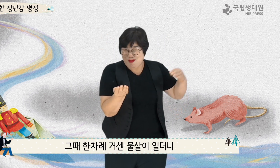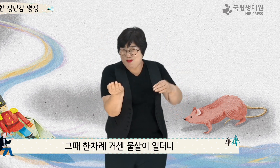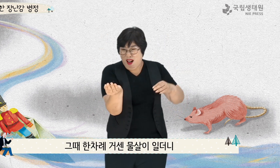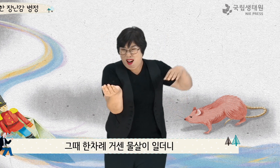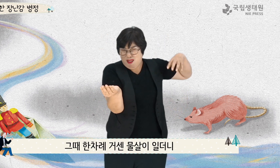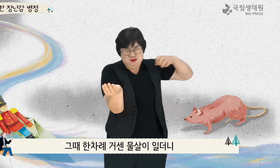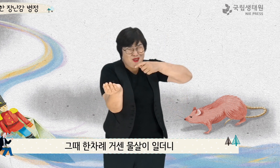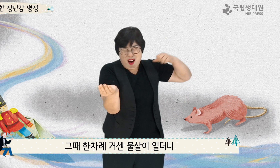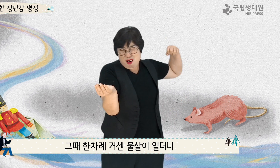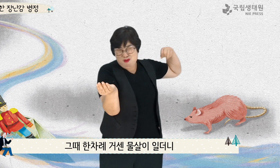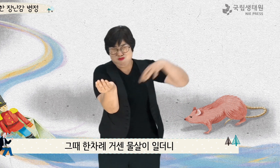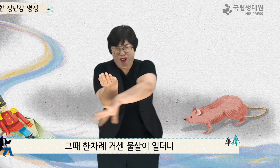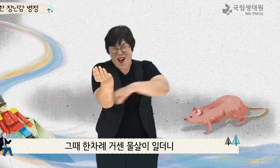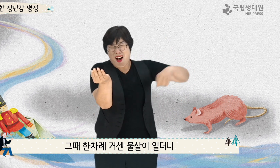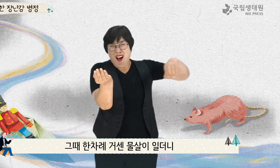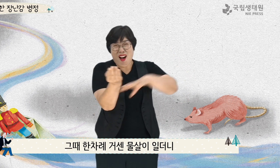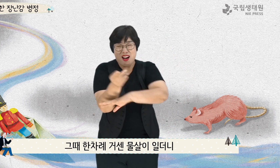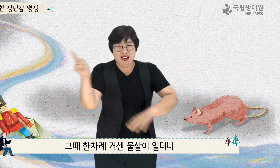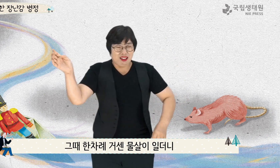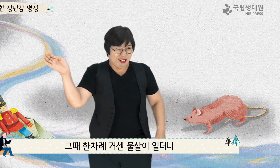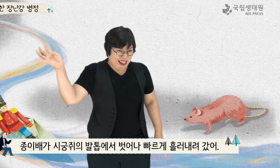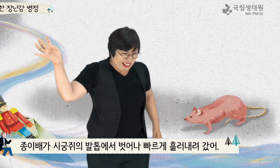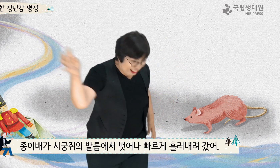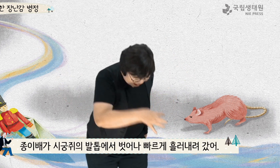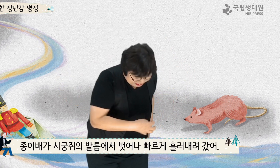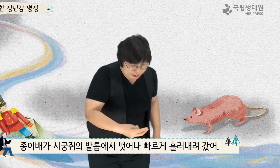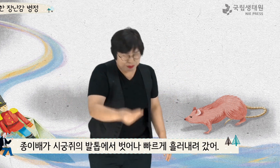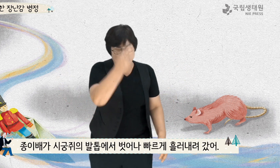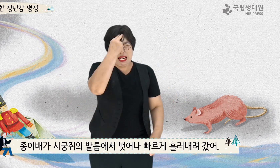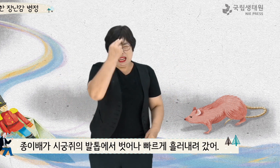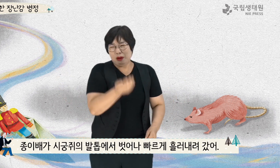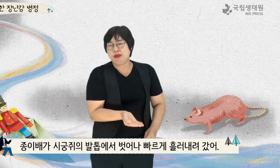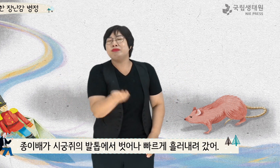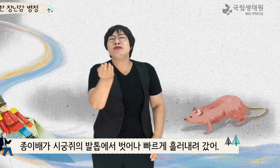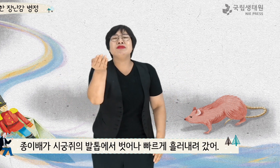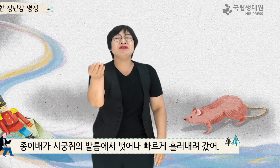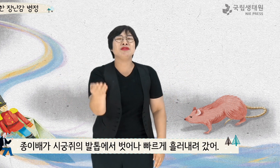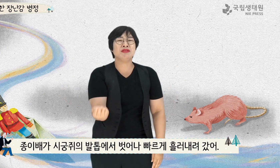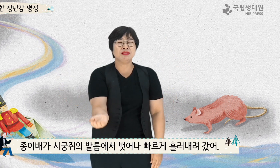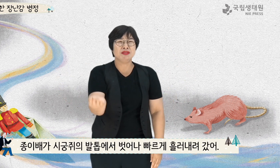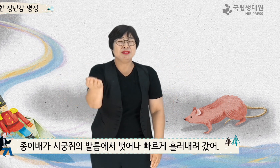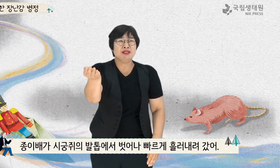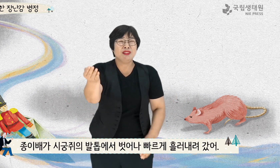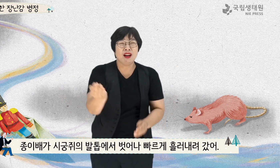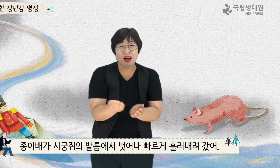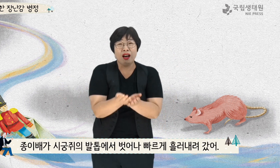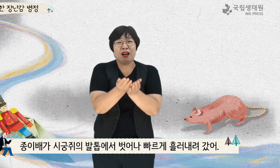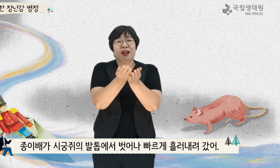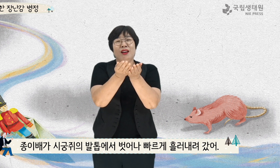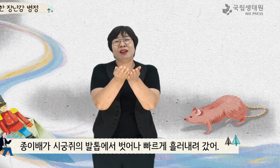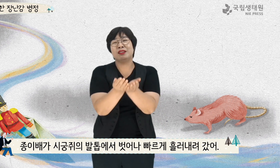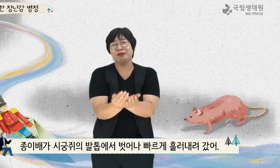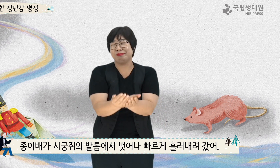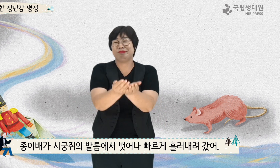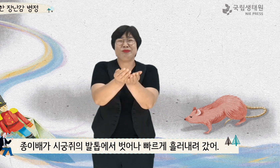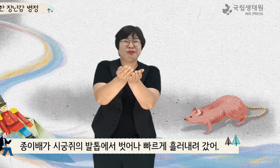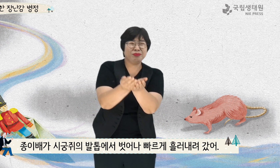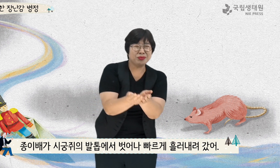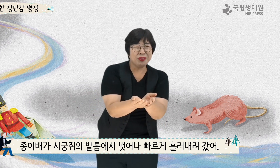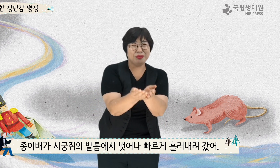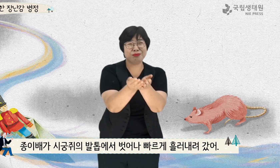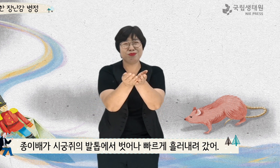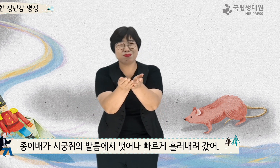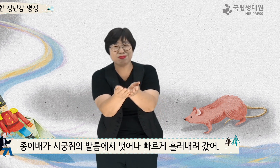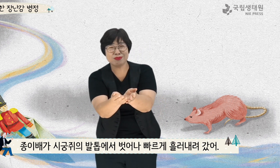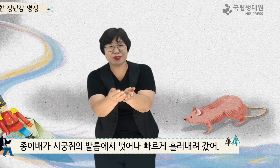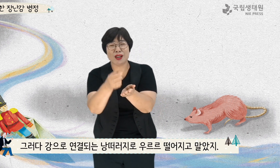그때 한 차례 거센 물살이 일더니 종이배가 시궁주의 발톱에서 벗어나 빠르게